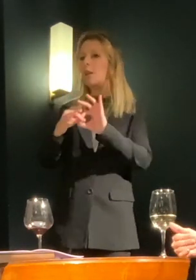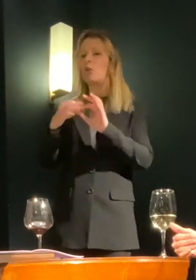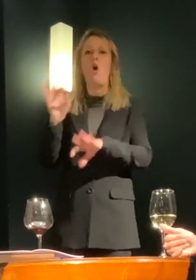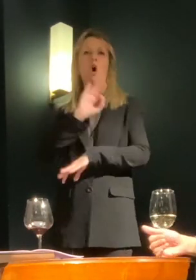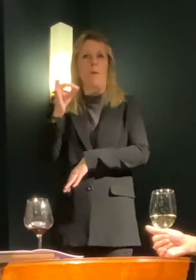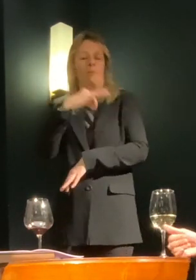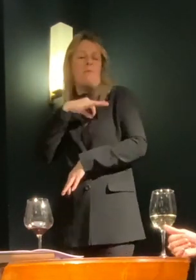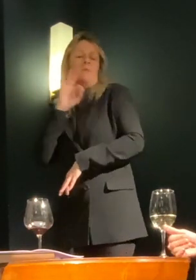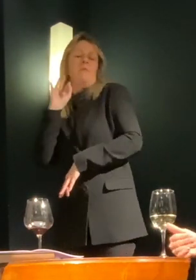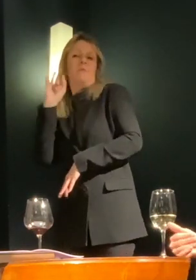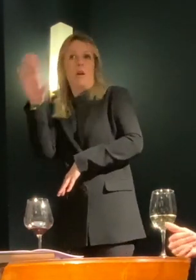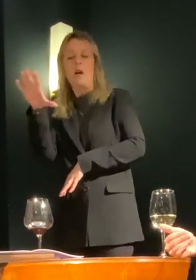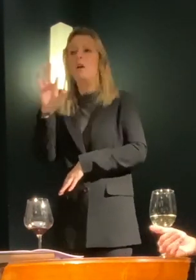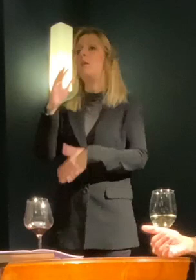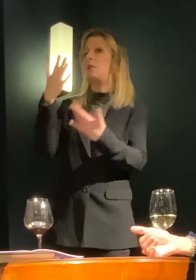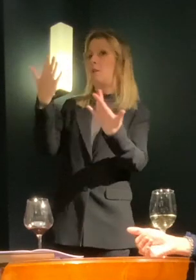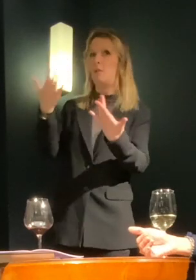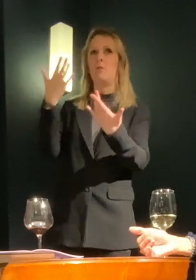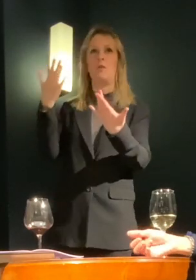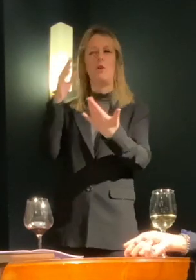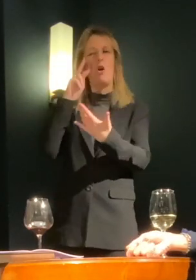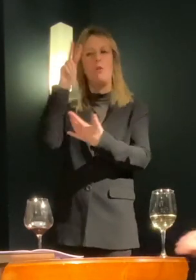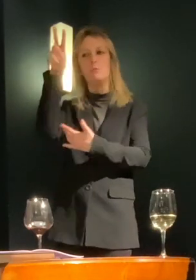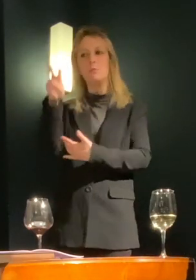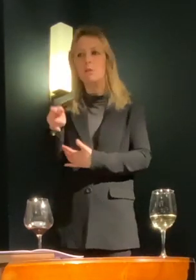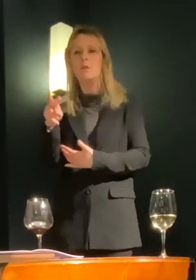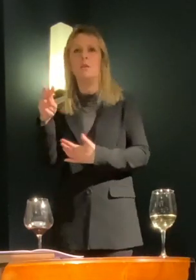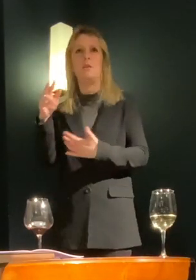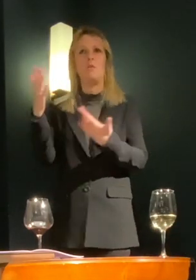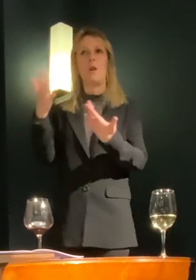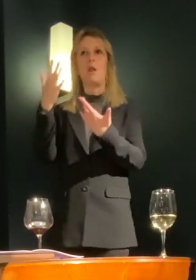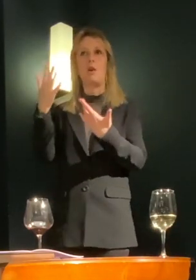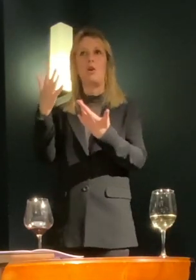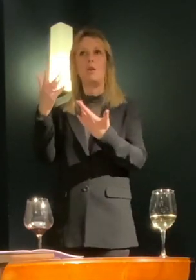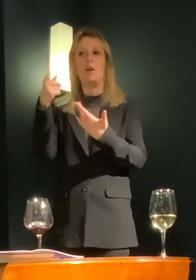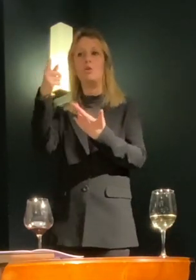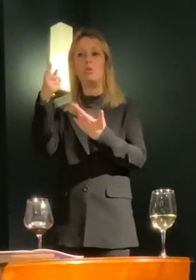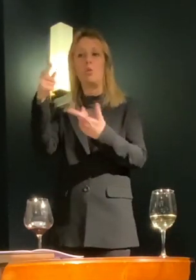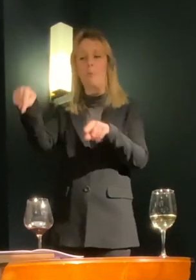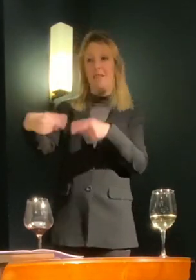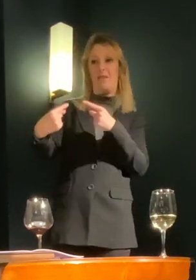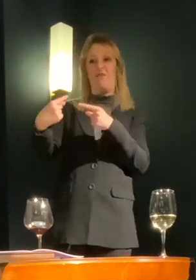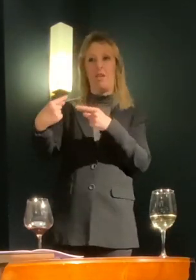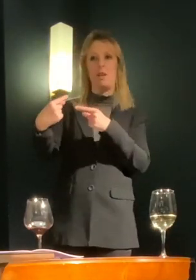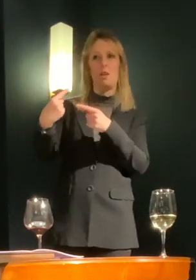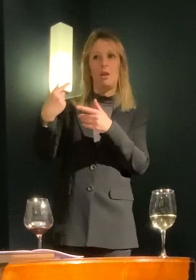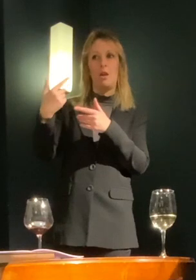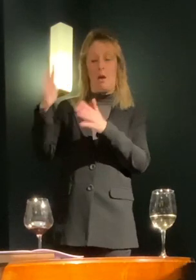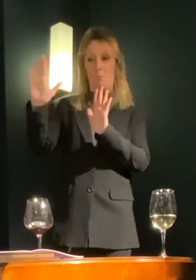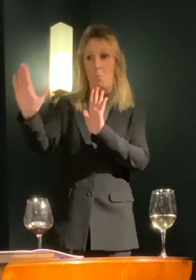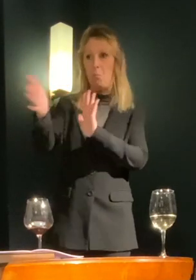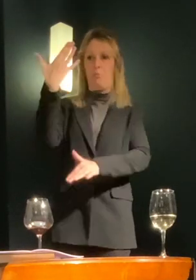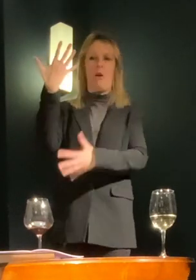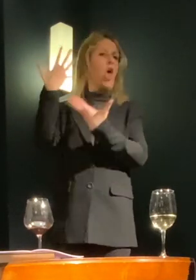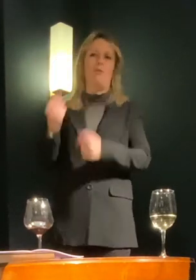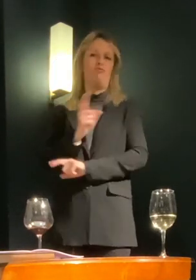quindi leggo dei segnali per cui vengo verso di te e tu mi sfili il gioco da sotto, è un tradimento che loro non accettano e per